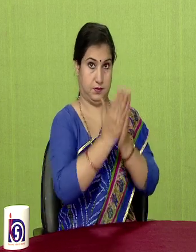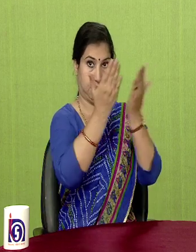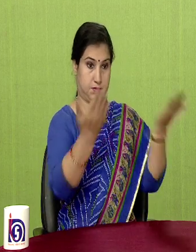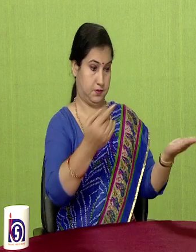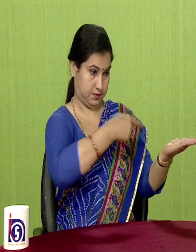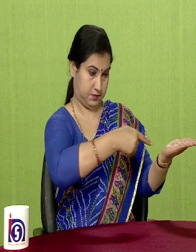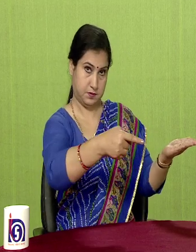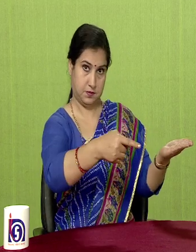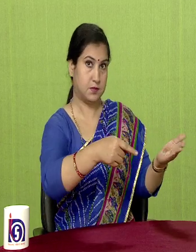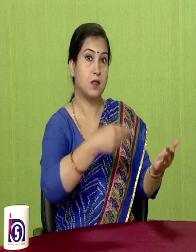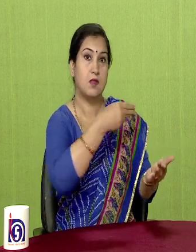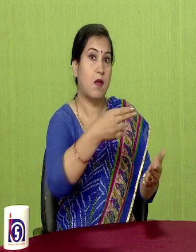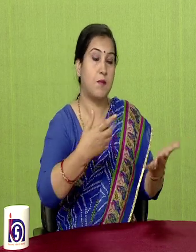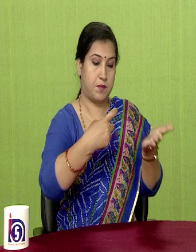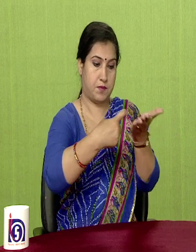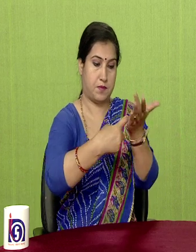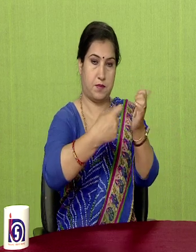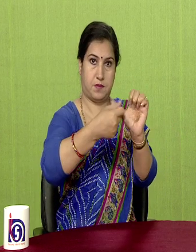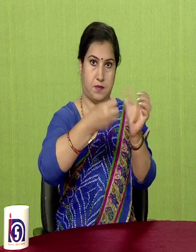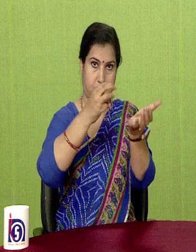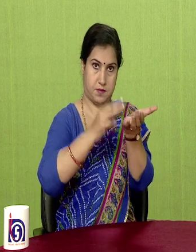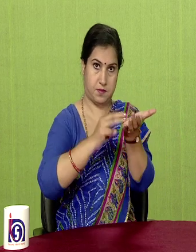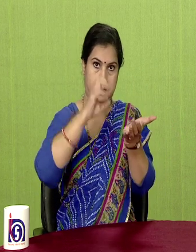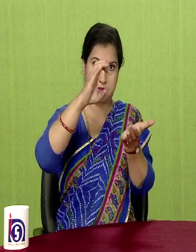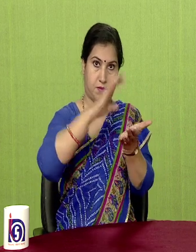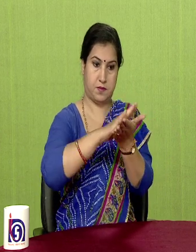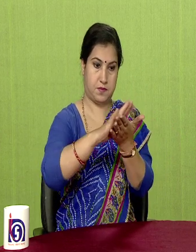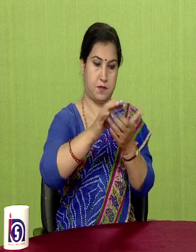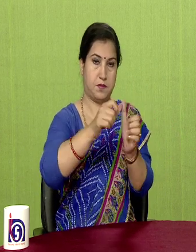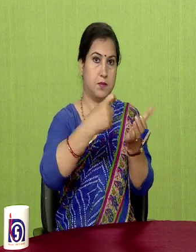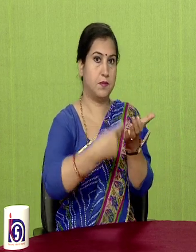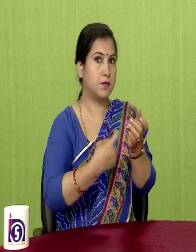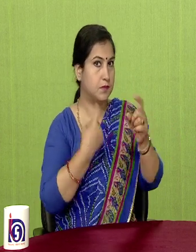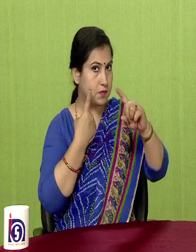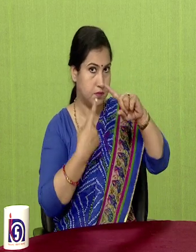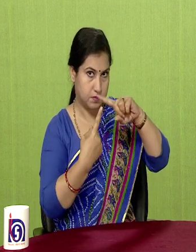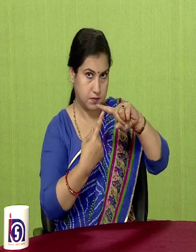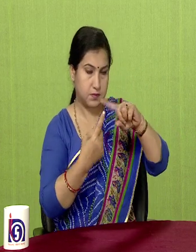रामचरितमानस में राम की कथा है, अयोध्या के राजा दशरथ के पुत्र राम की।